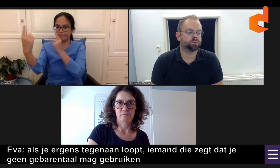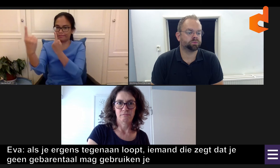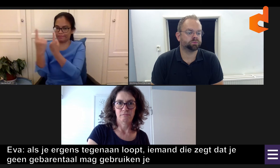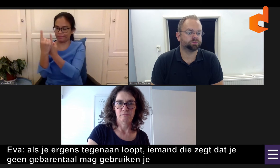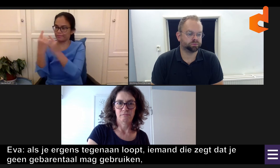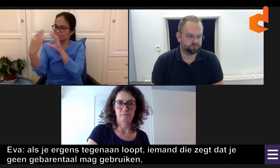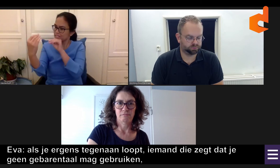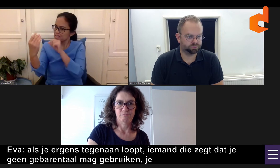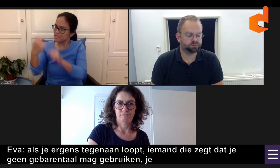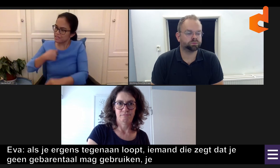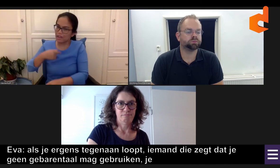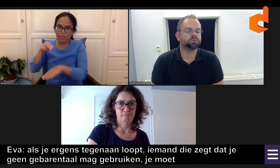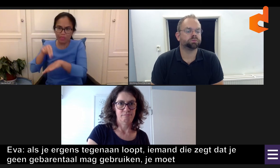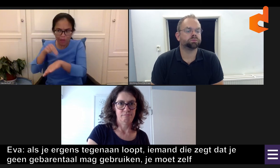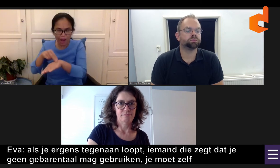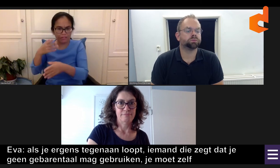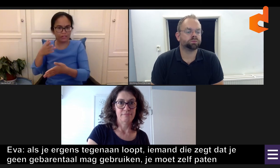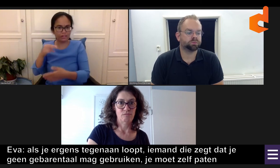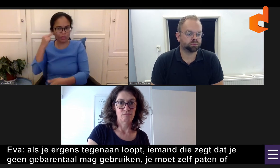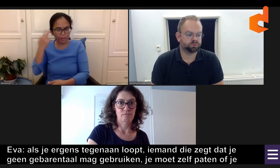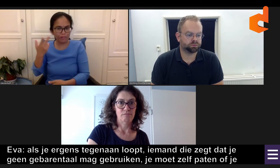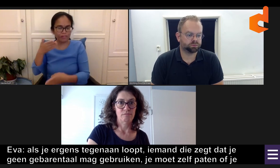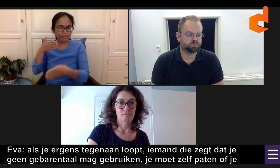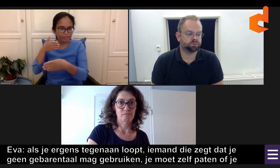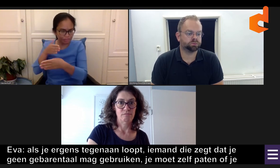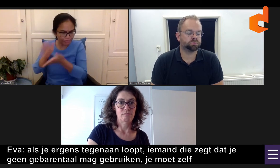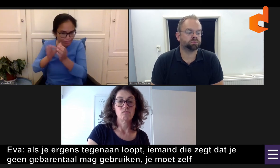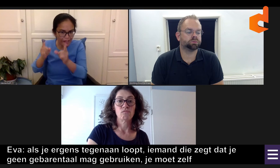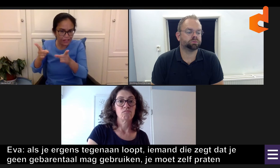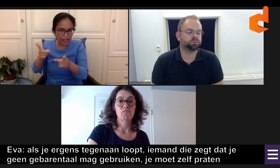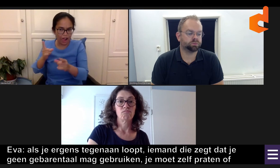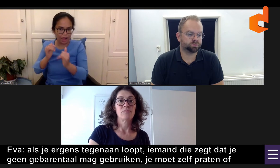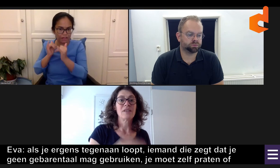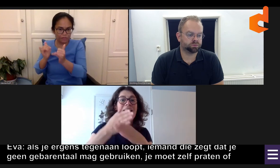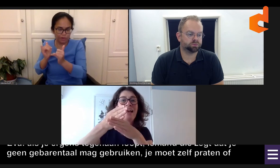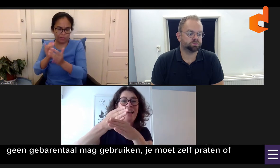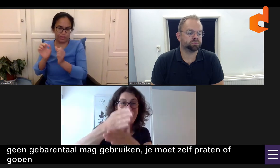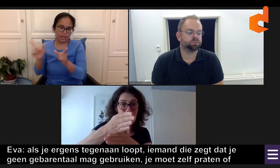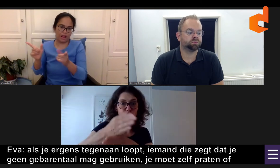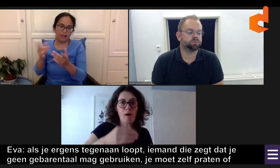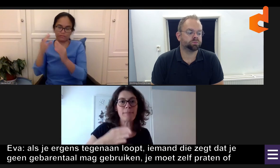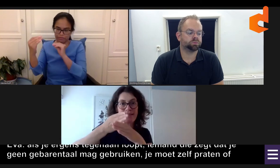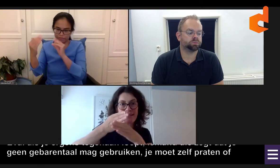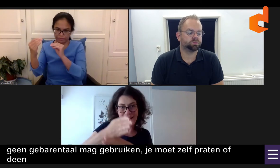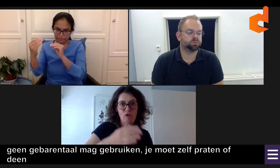tolk mag meenemen. Dan is het belangrijk dat je eerst uitlegt aan die persoon of instantie zelf dat jij voorkeur